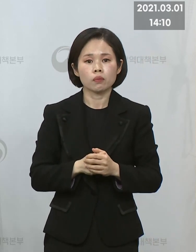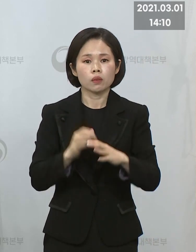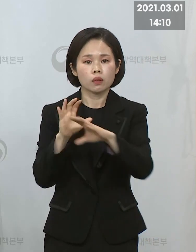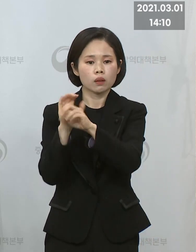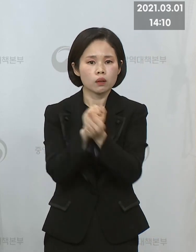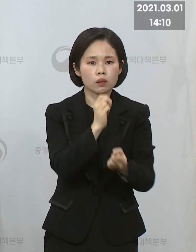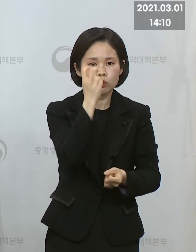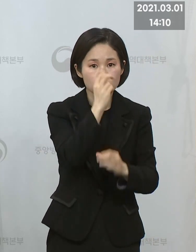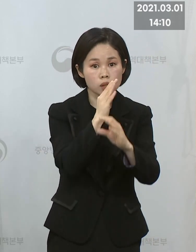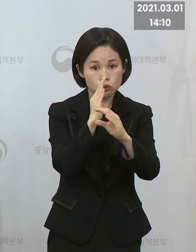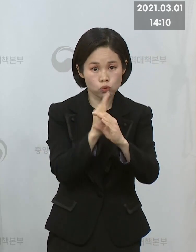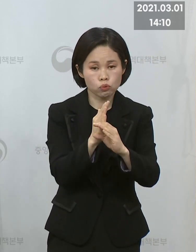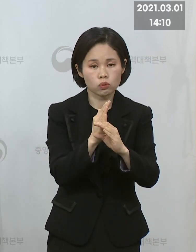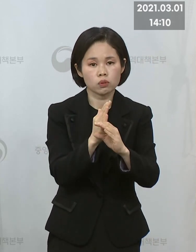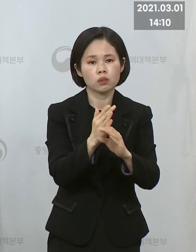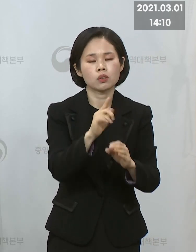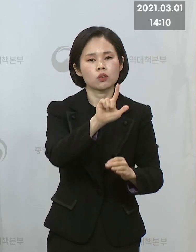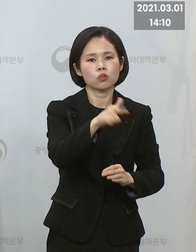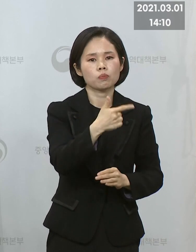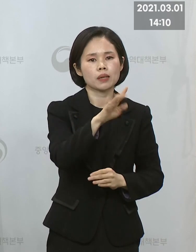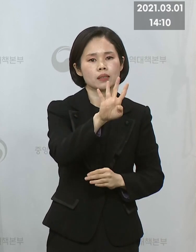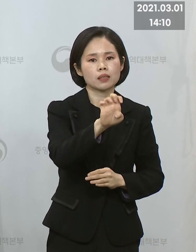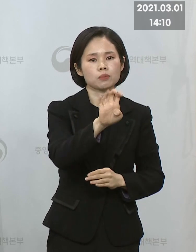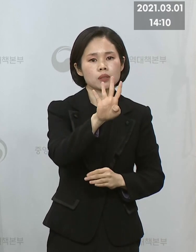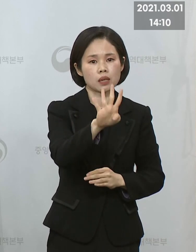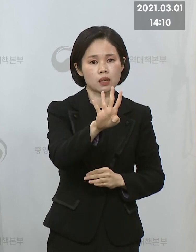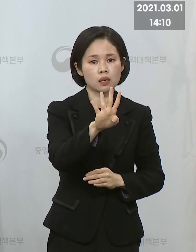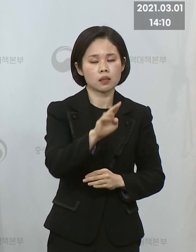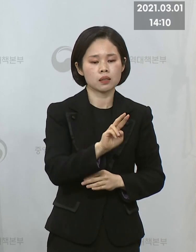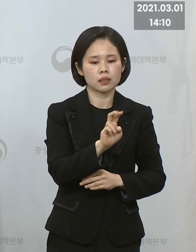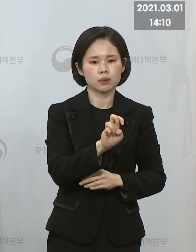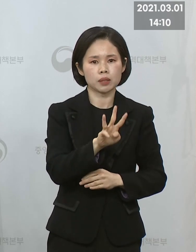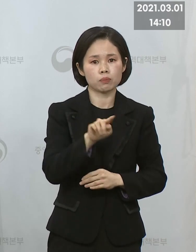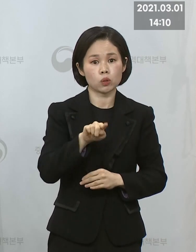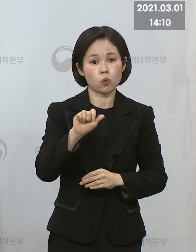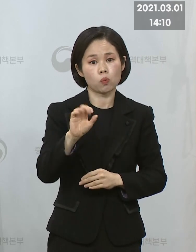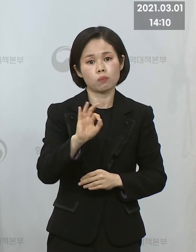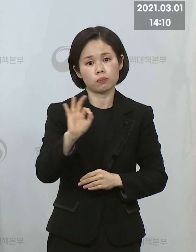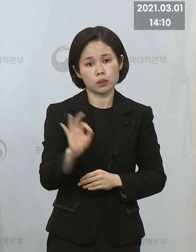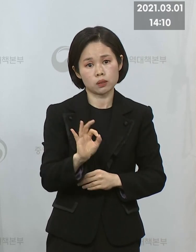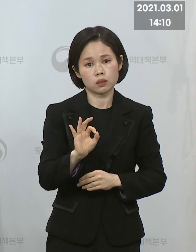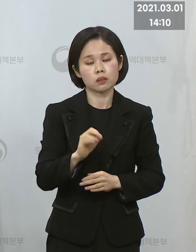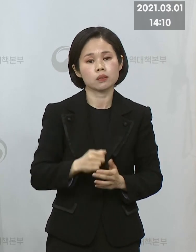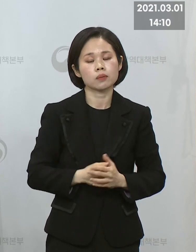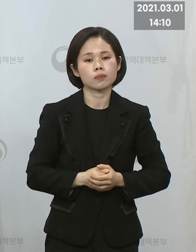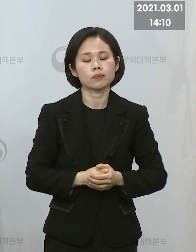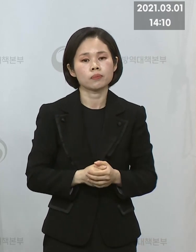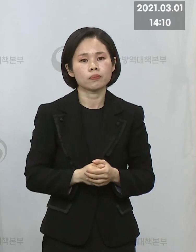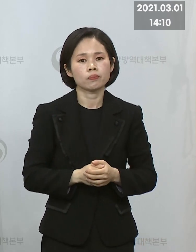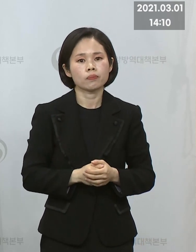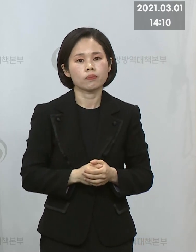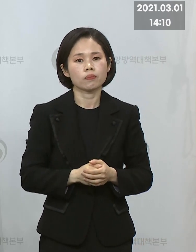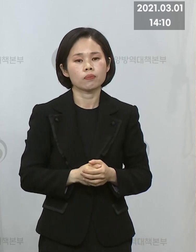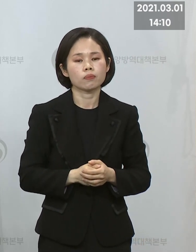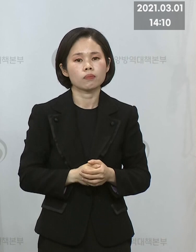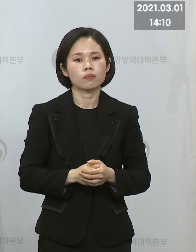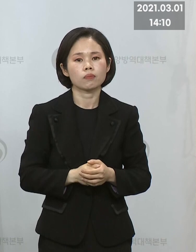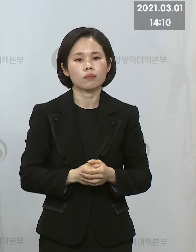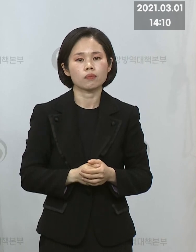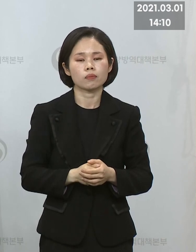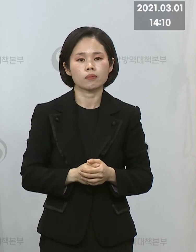경로 조사 중인 사례는 644명으로서 23.5%의 비율을 보여주고